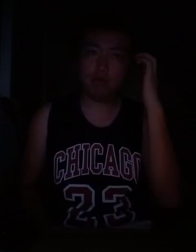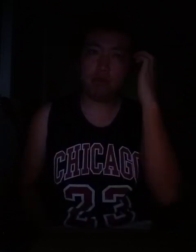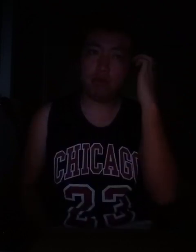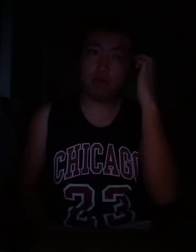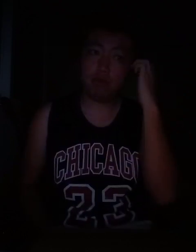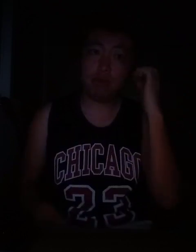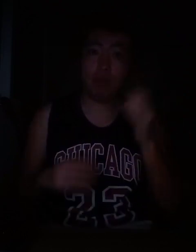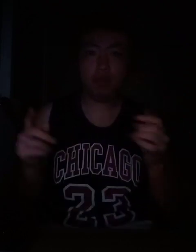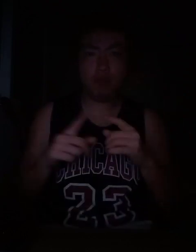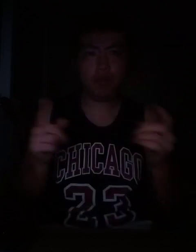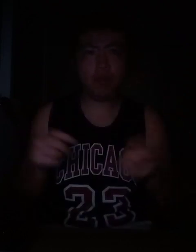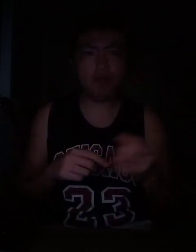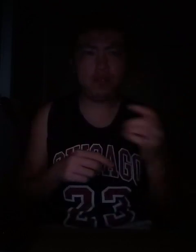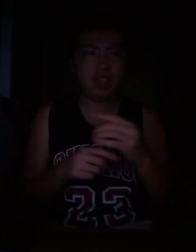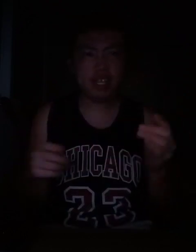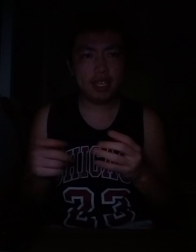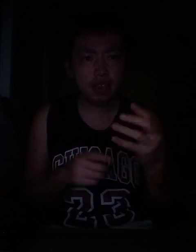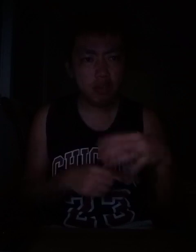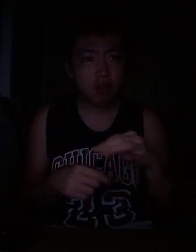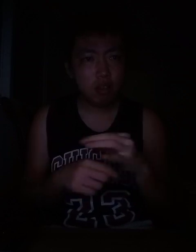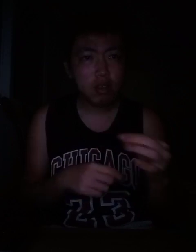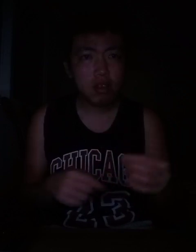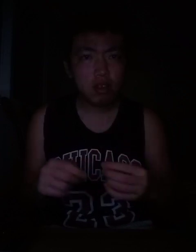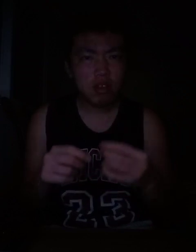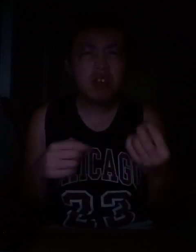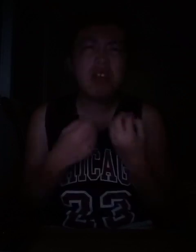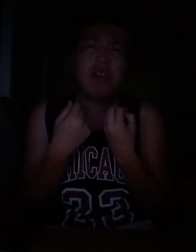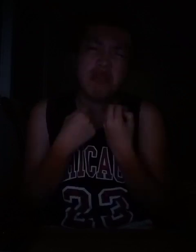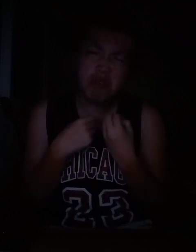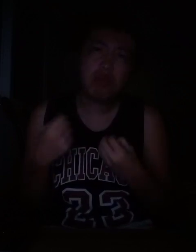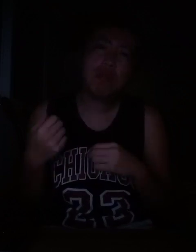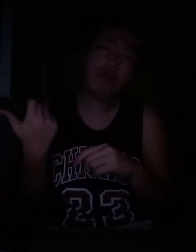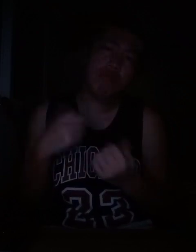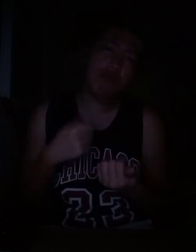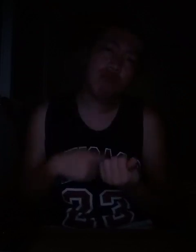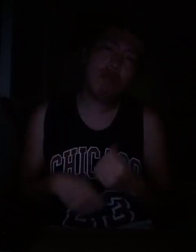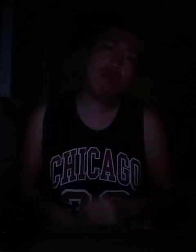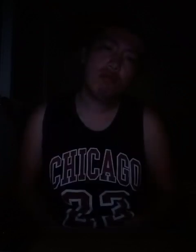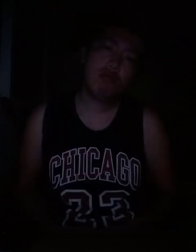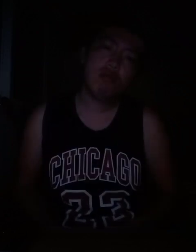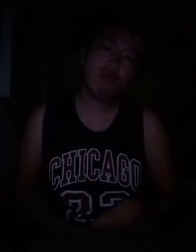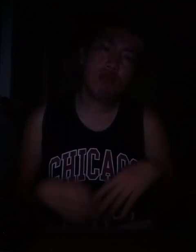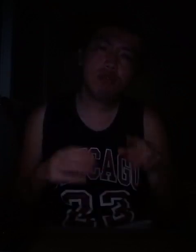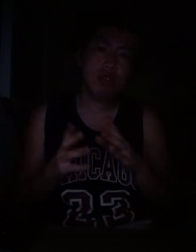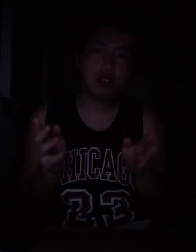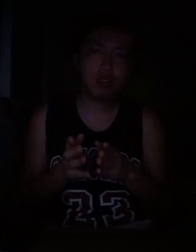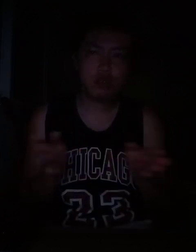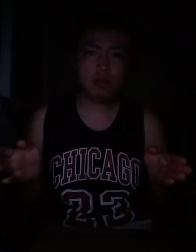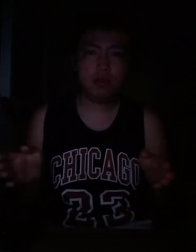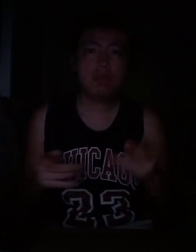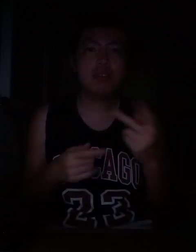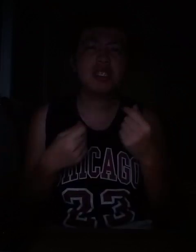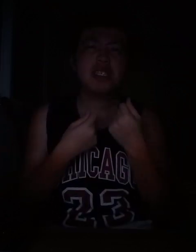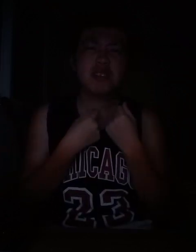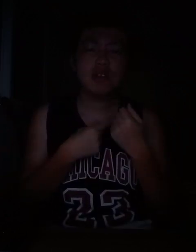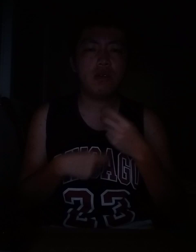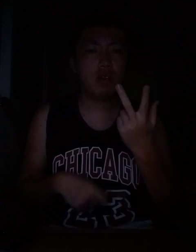경기도 성남의 빵 공장에서 근로자가 기계에 기어 중상을 입었습니다. 1년 새 이 공장에서 끼임 사고만 3번째입니다.